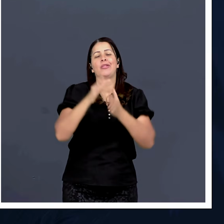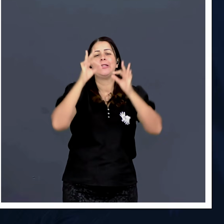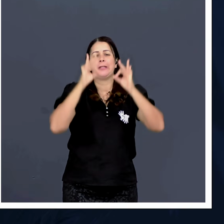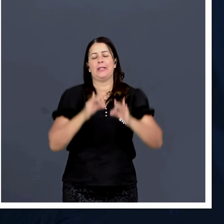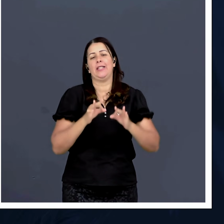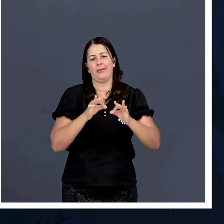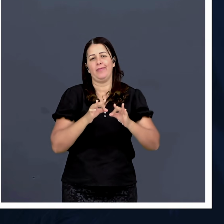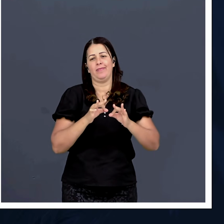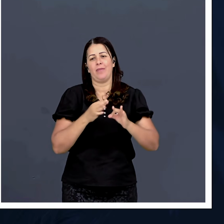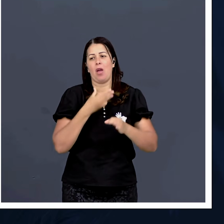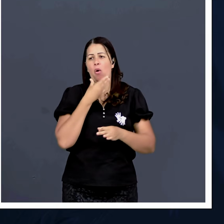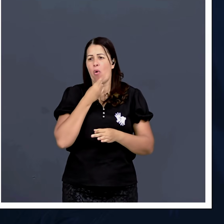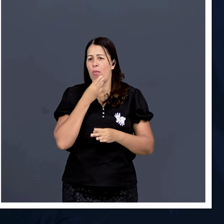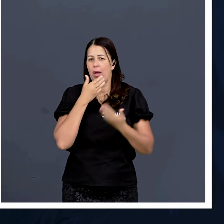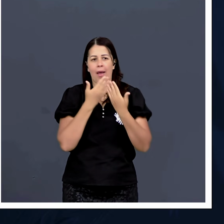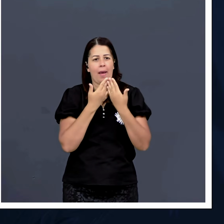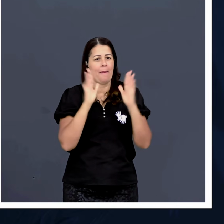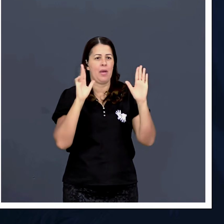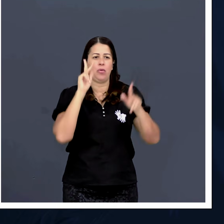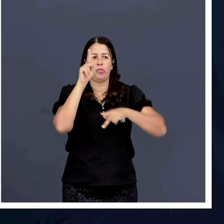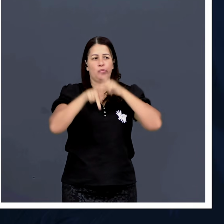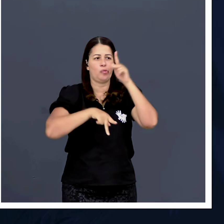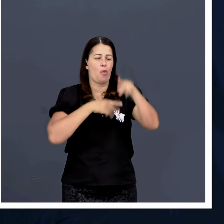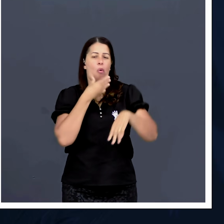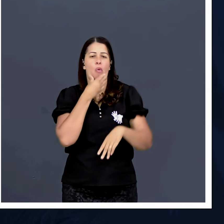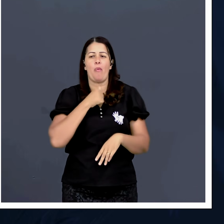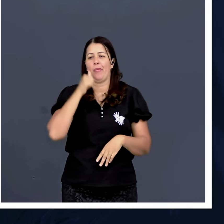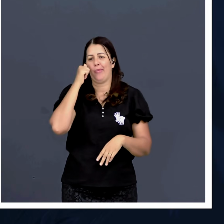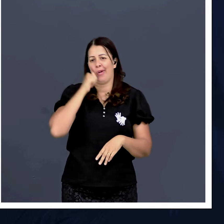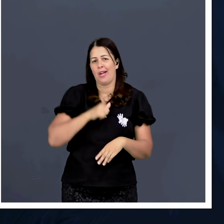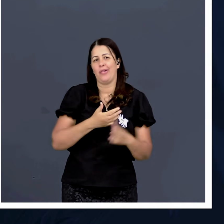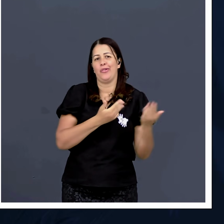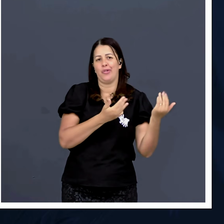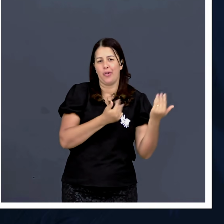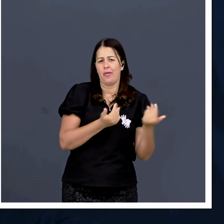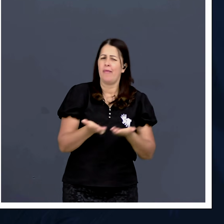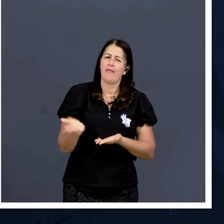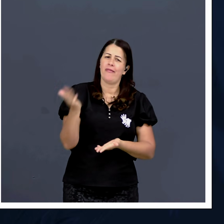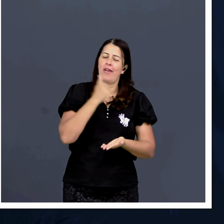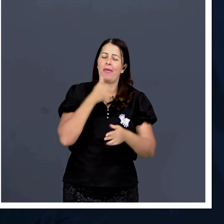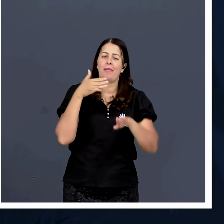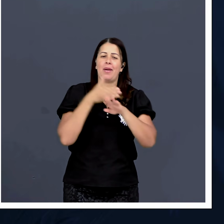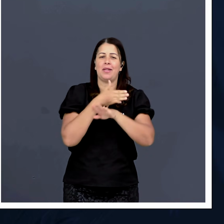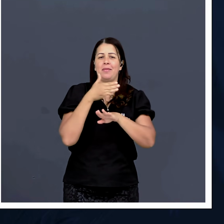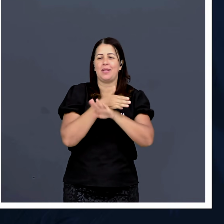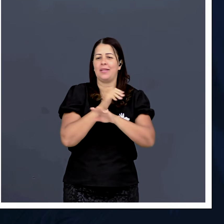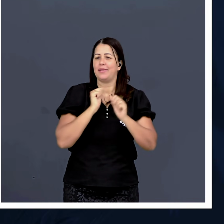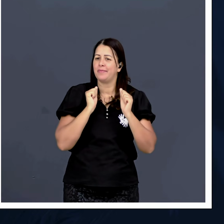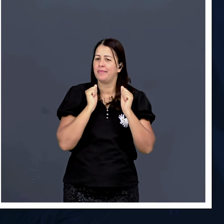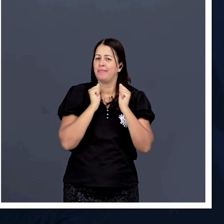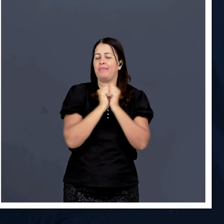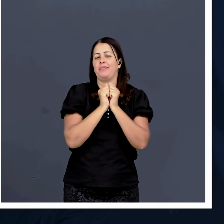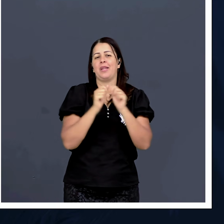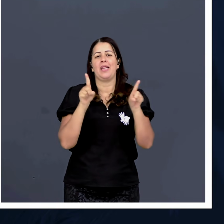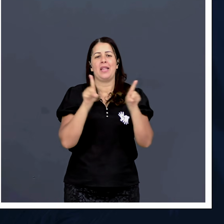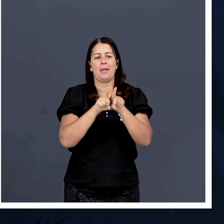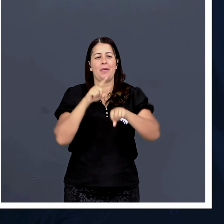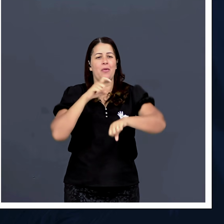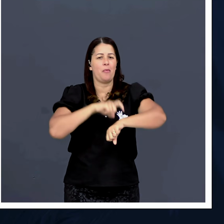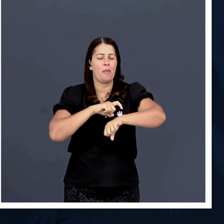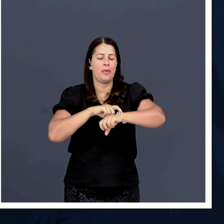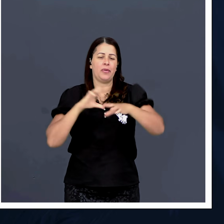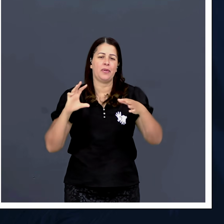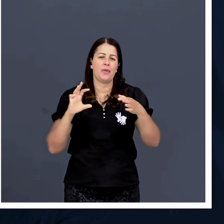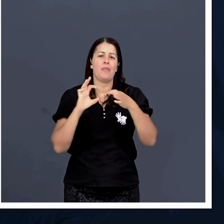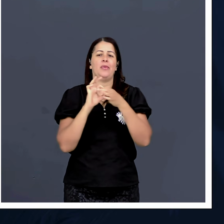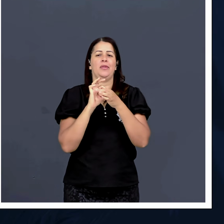esse convite é aberto para todo o público, tá? Para homem, mulher, jovem, então venham participar desse encontro. Também teremos um momento de